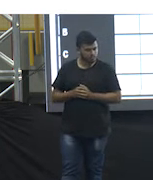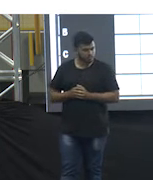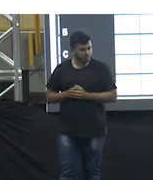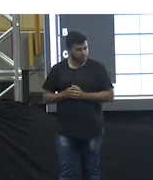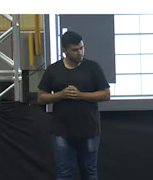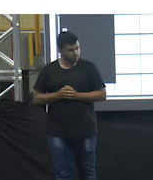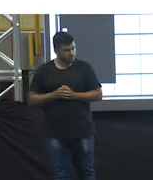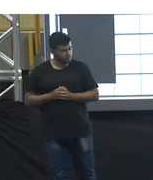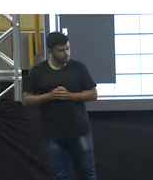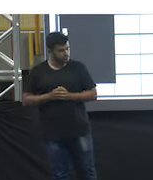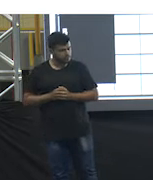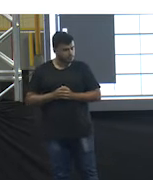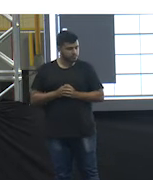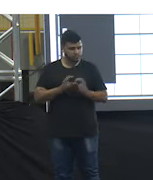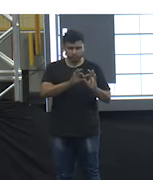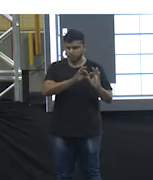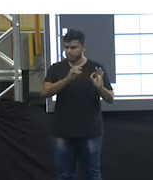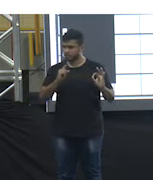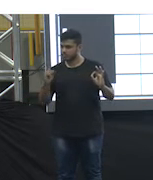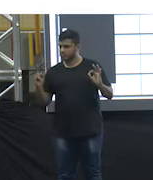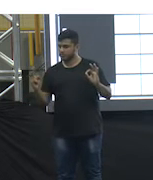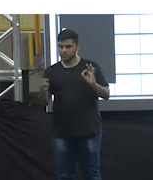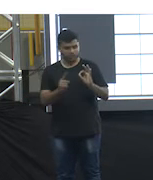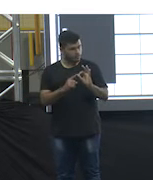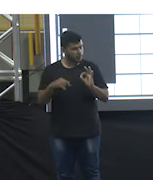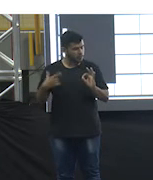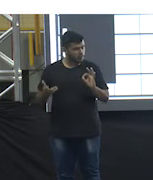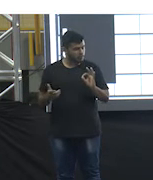é o paralelo que passa sobre o ponto B,